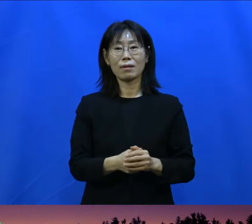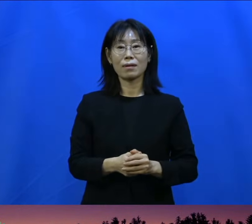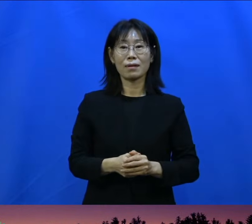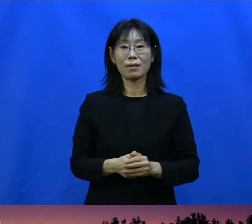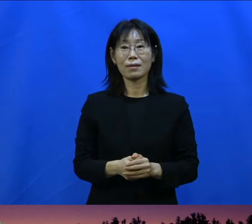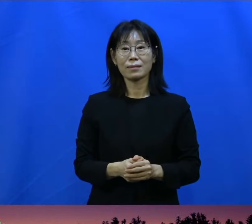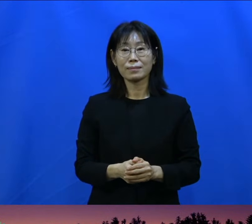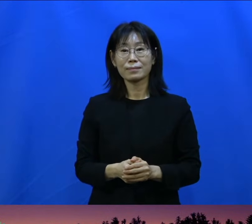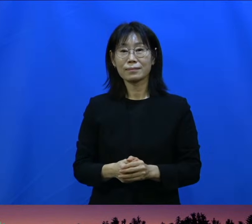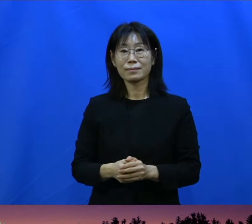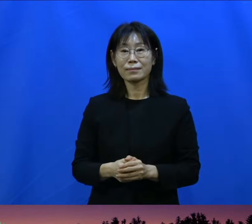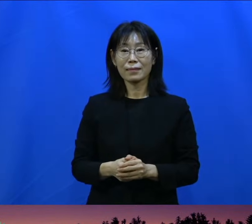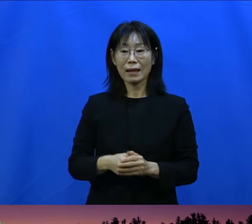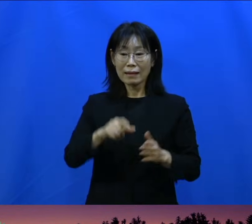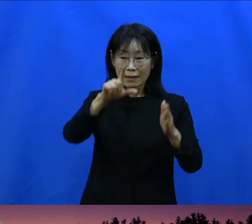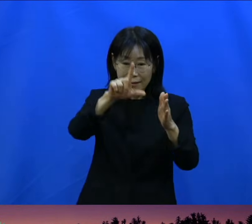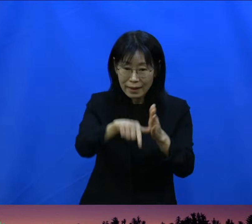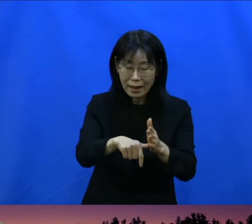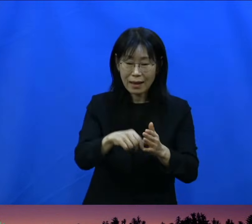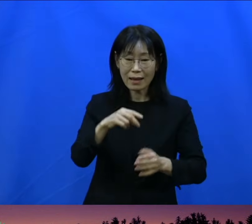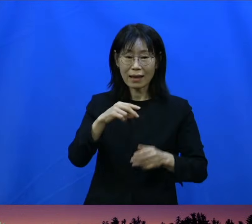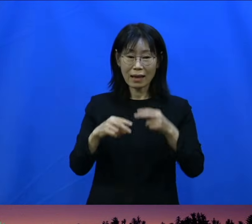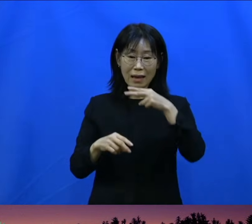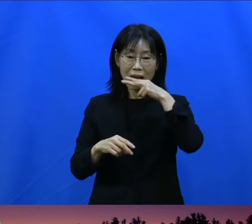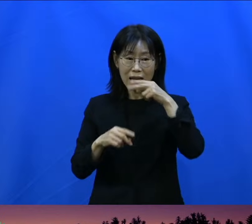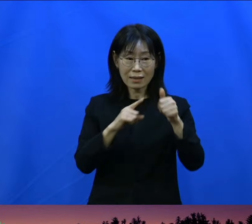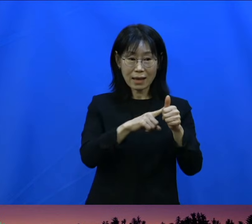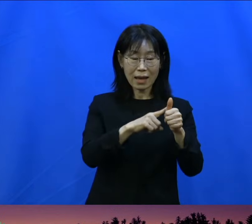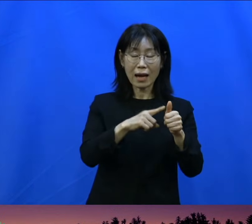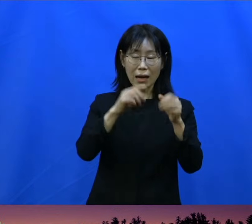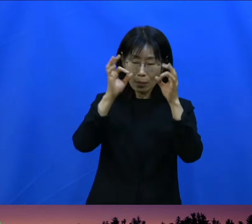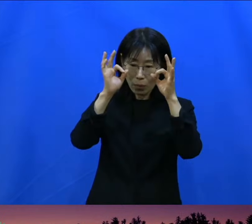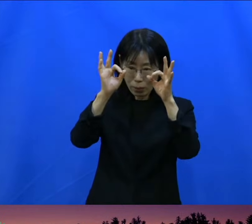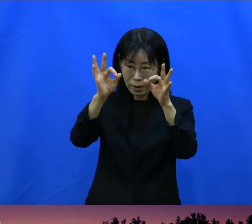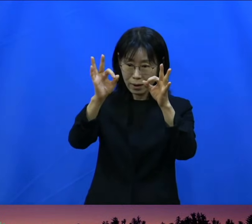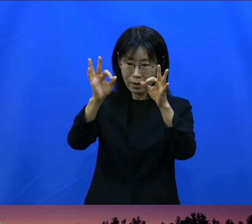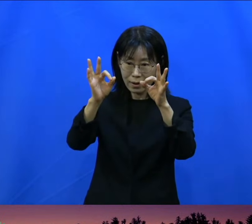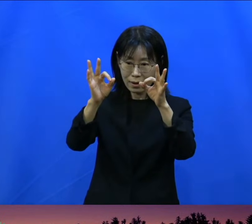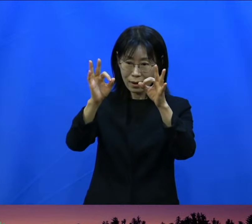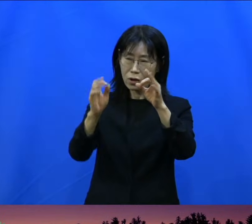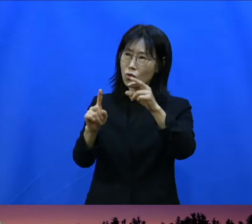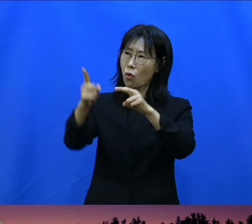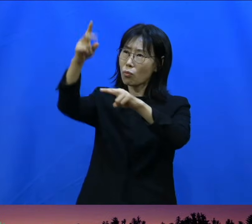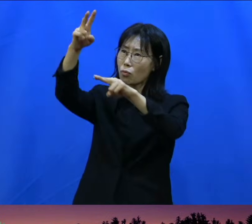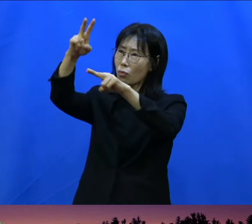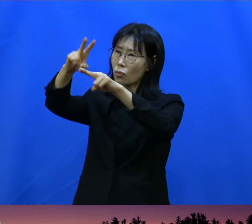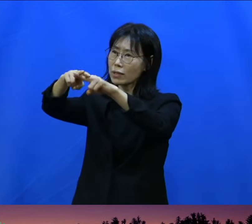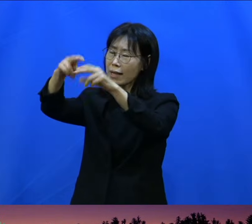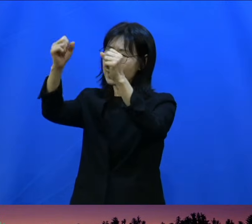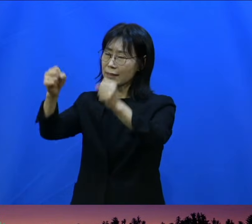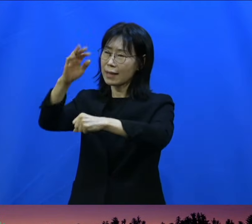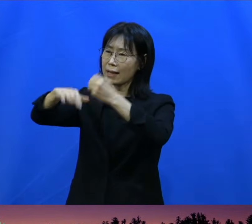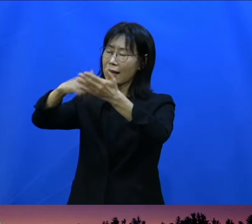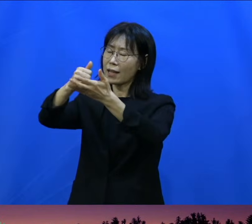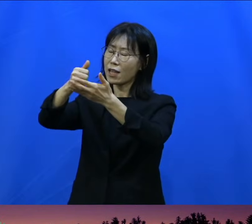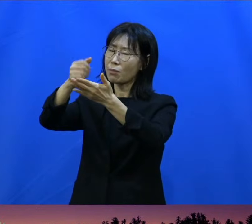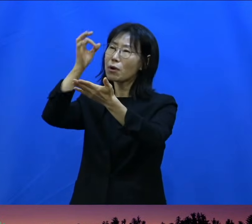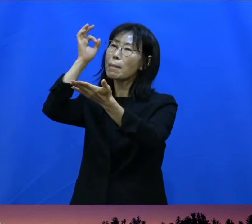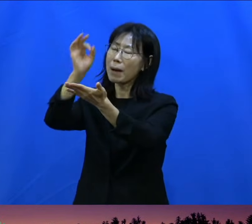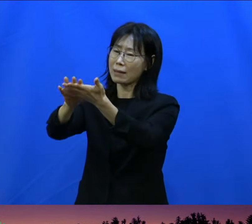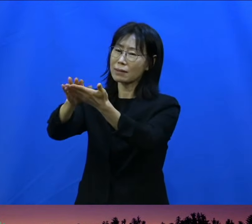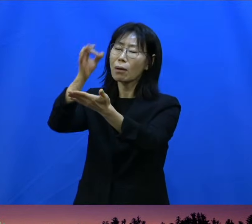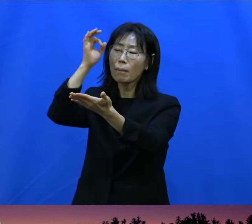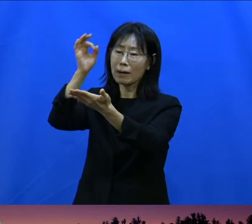그런데 내가 본 것, 근데 그 본 것이 그냥 희미한 어떤 그런 걸 본 게, 신기를 본